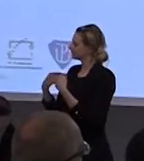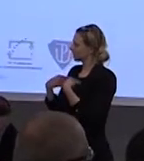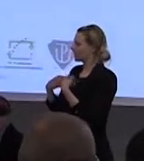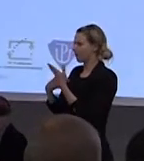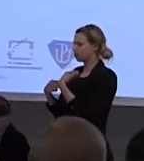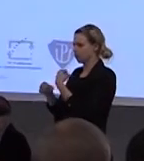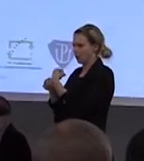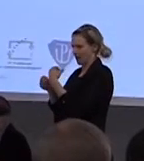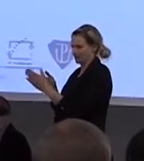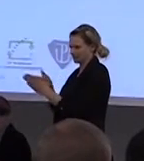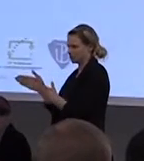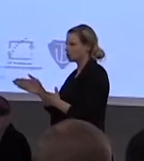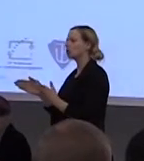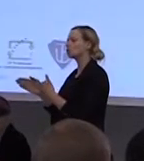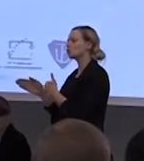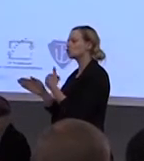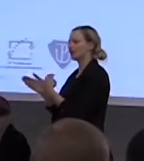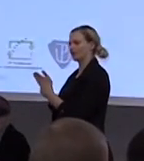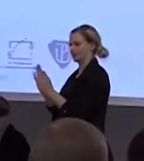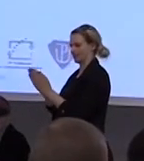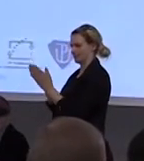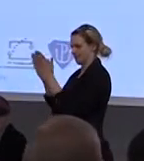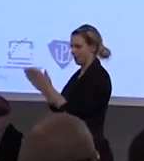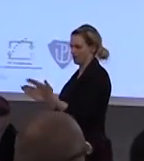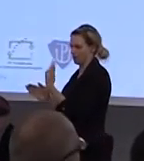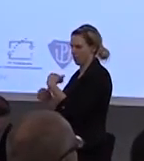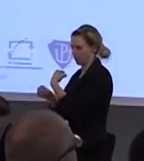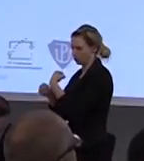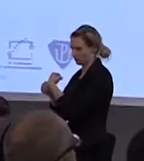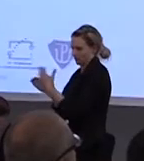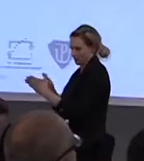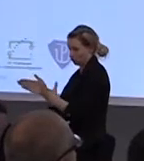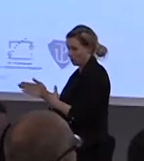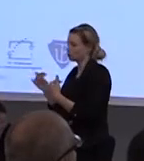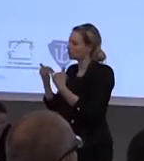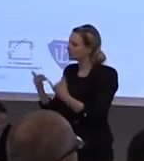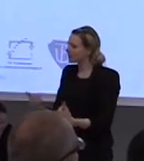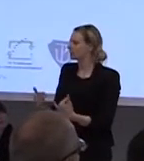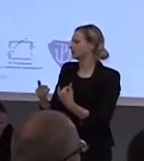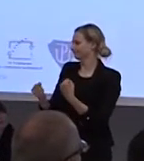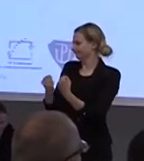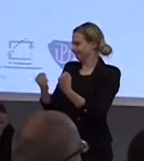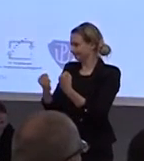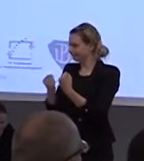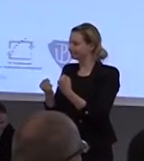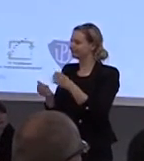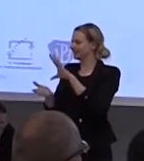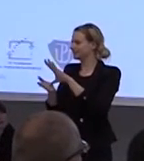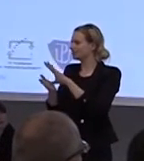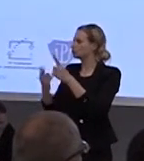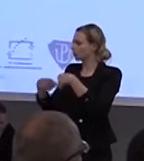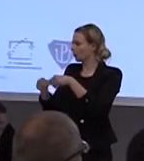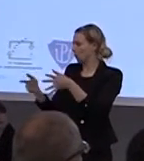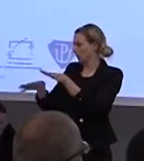jako učitelka ve zvláštní škole nebo ve speciální škole. Nyní vedu CSIE, Centrum pro studia inkluzivního